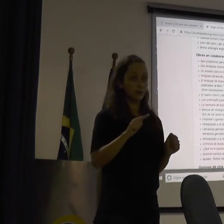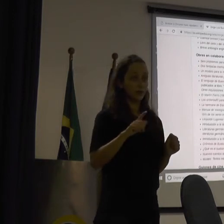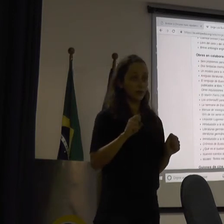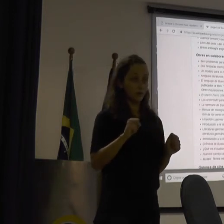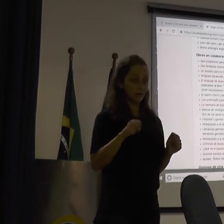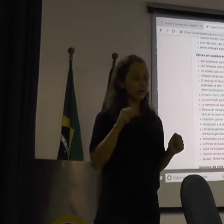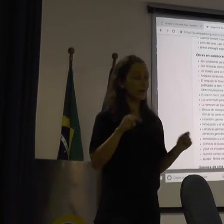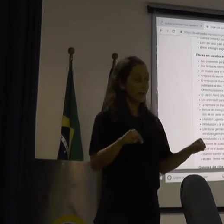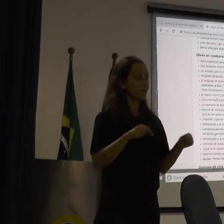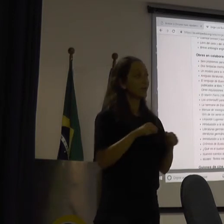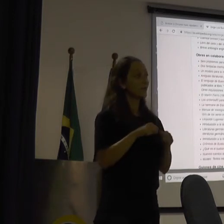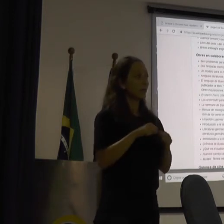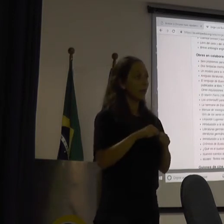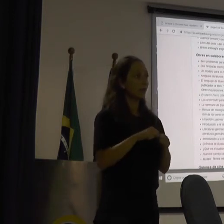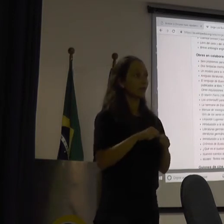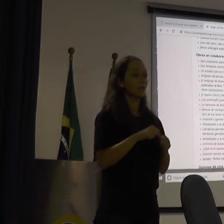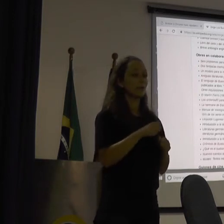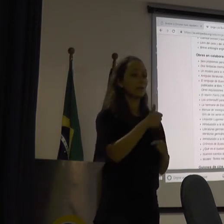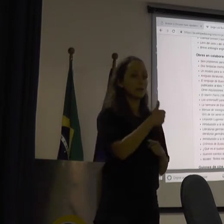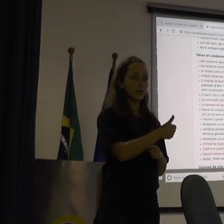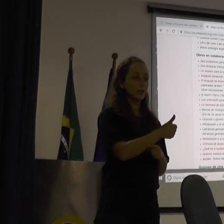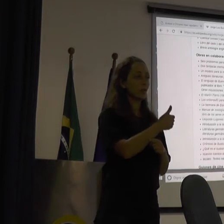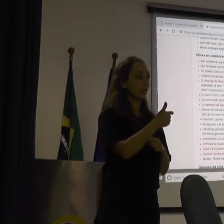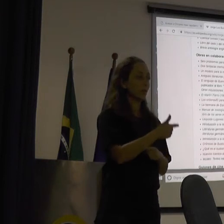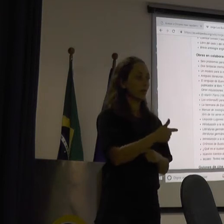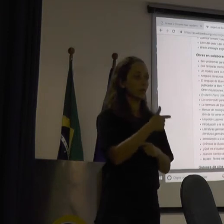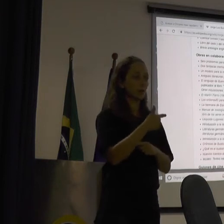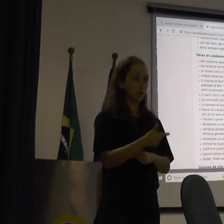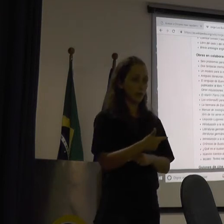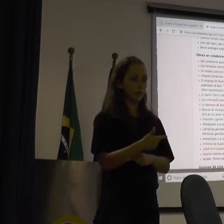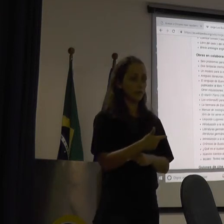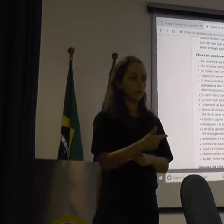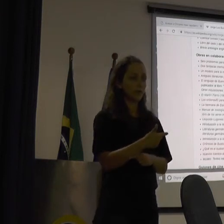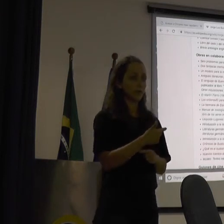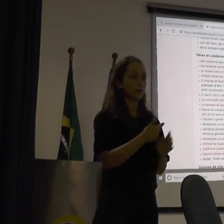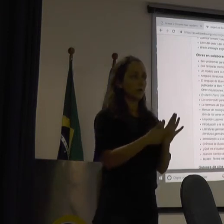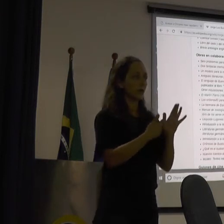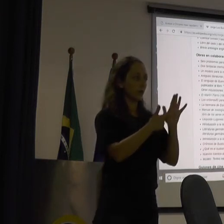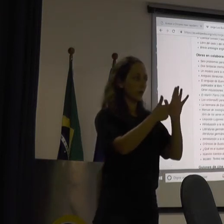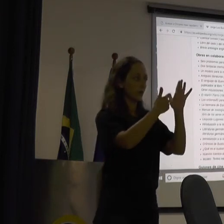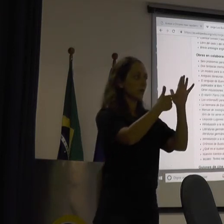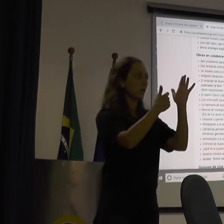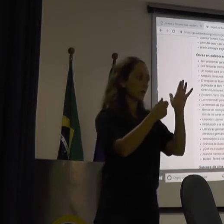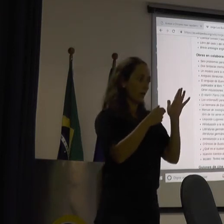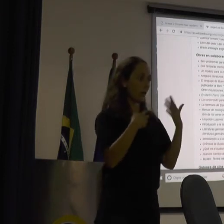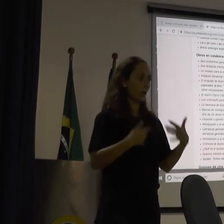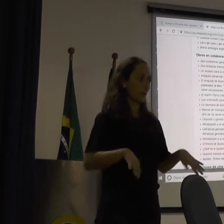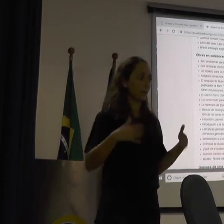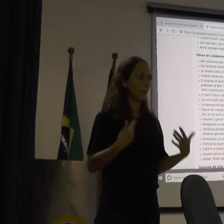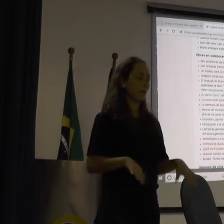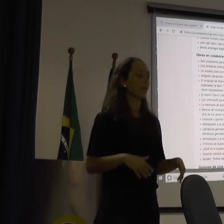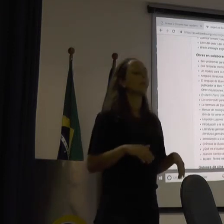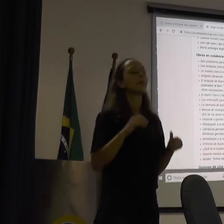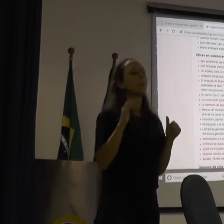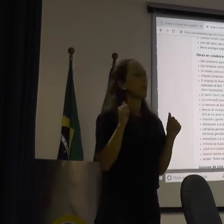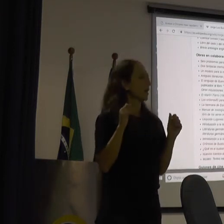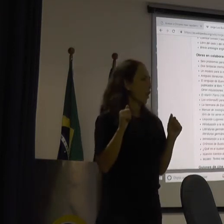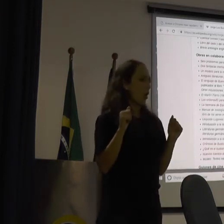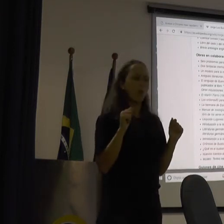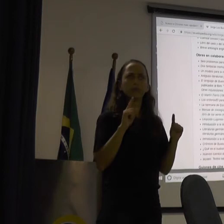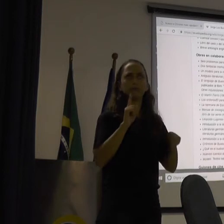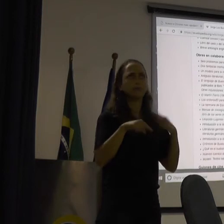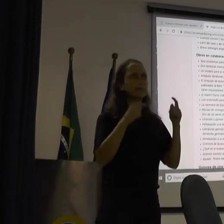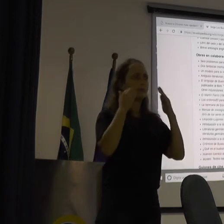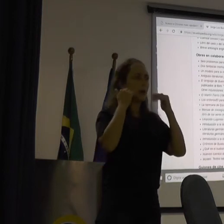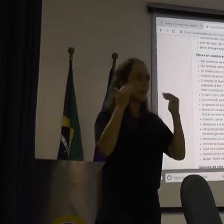122 volumes. Esses livros nunca foram traduzidos para português, nunca ninguém se interessou. E em espanhol, sim, em espanhol é sucesso total.